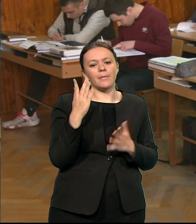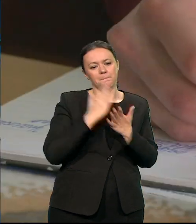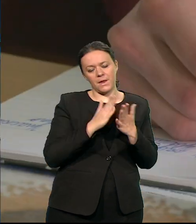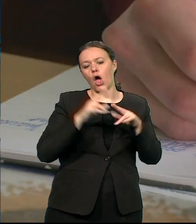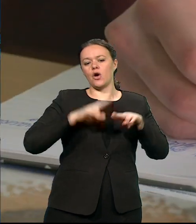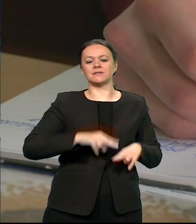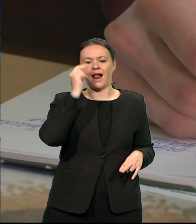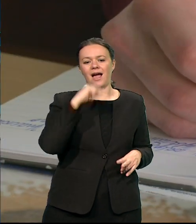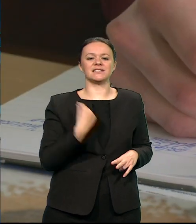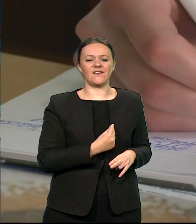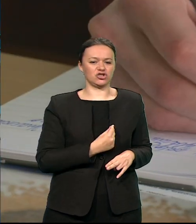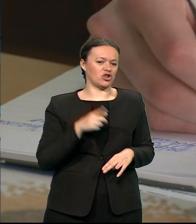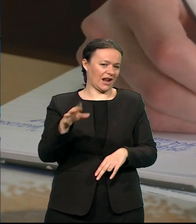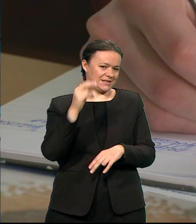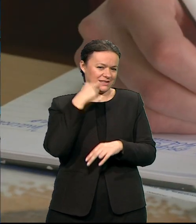naroda,